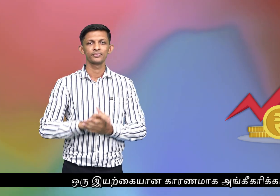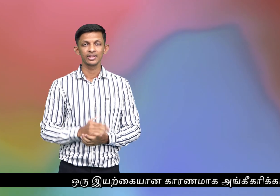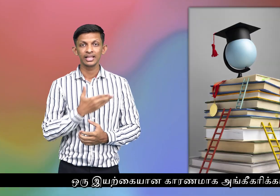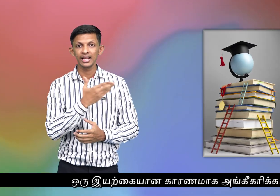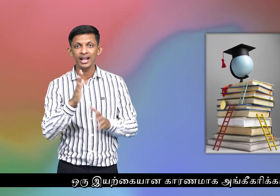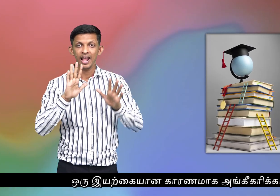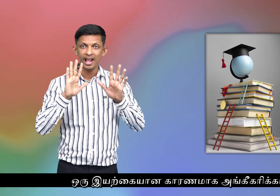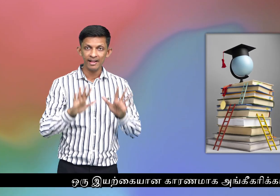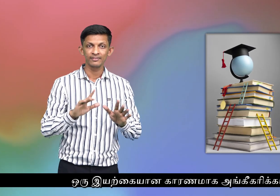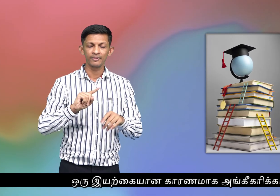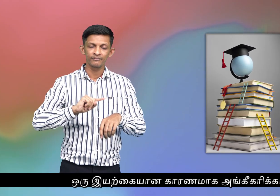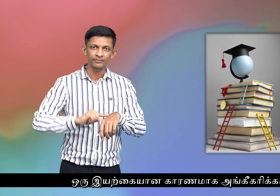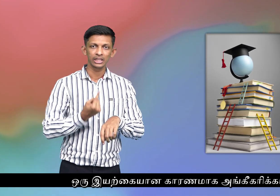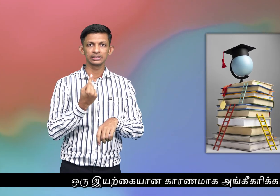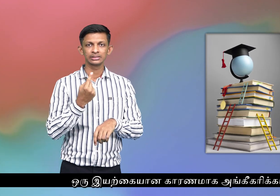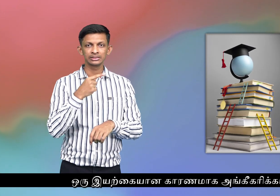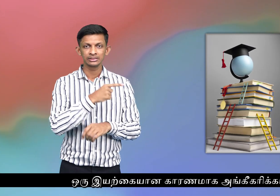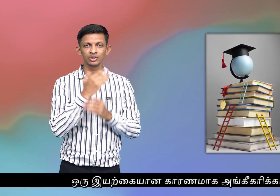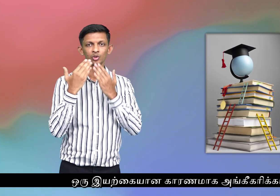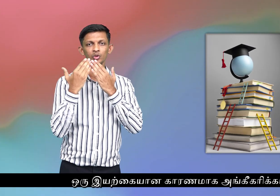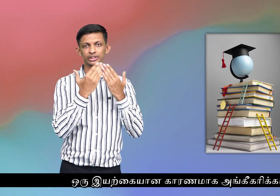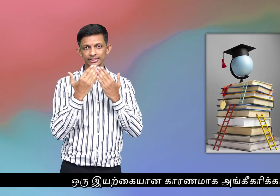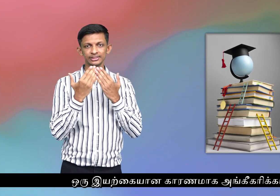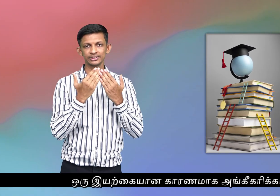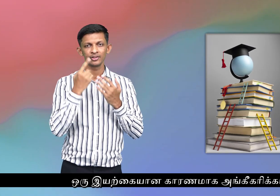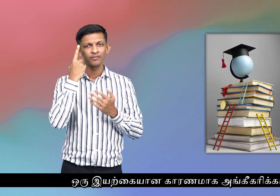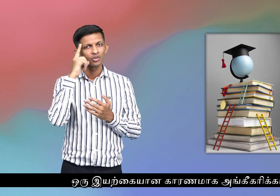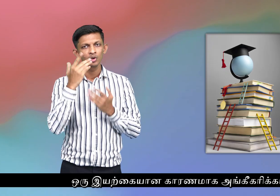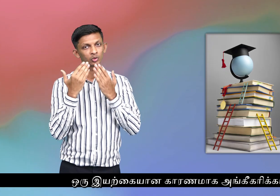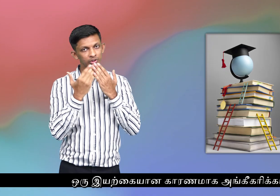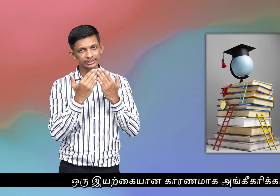ஒரு இயற்கையான காரணமாக அங்கீகரிக்கப்பட்டுள்ளது.